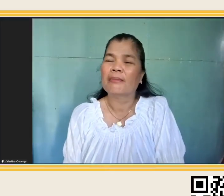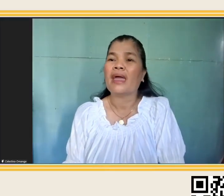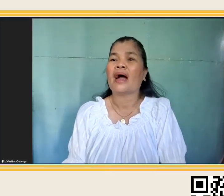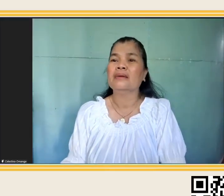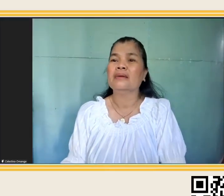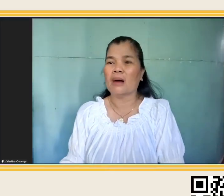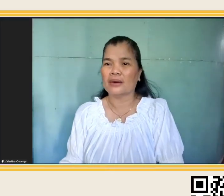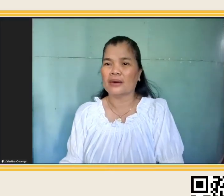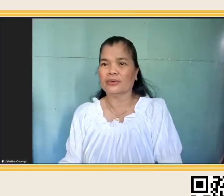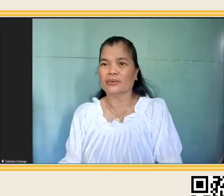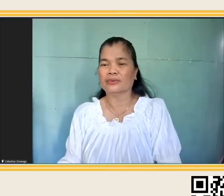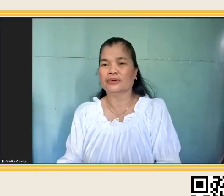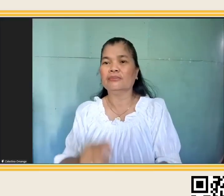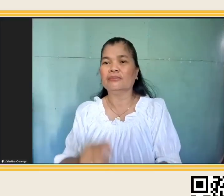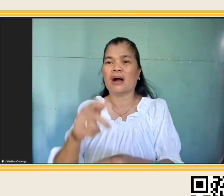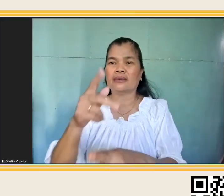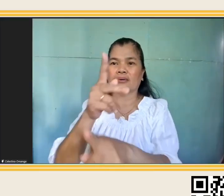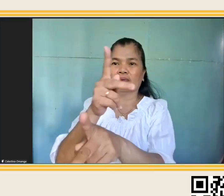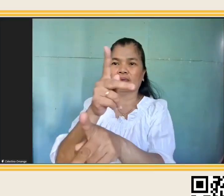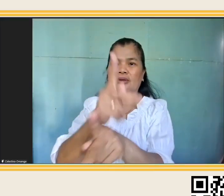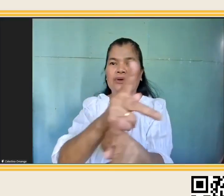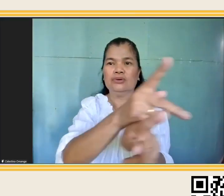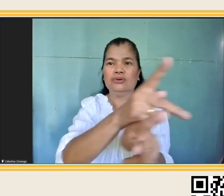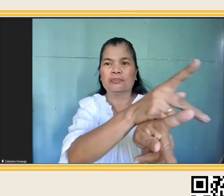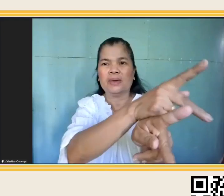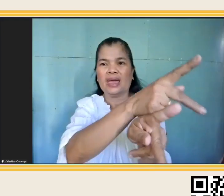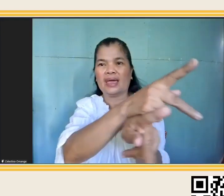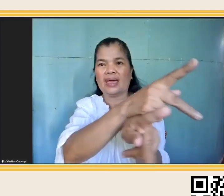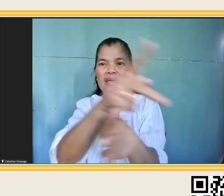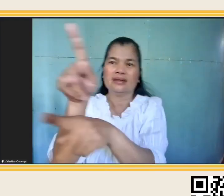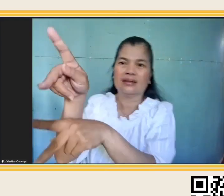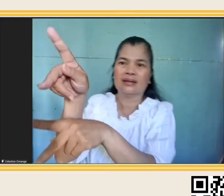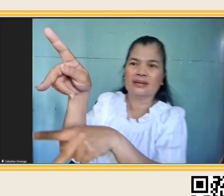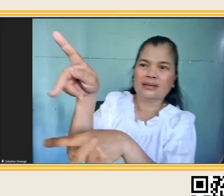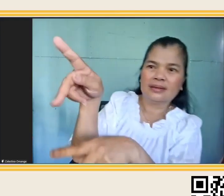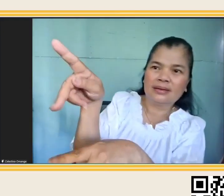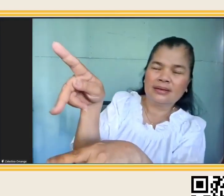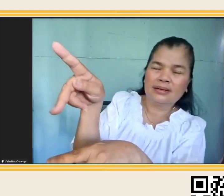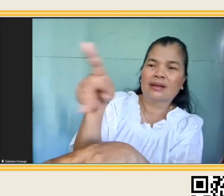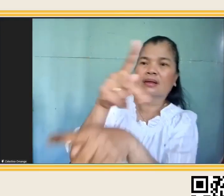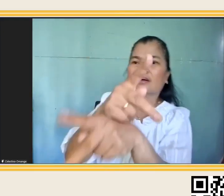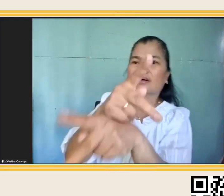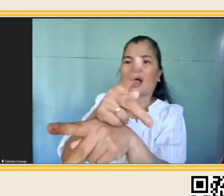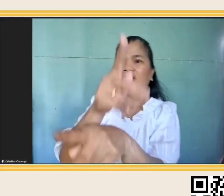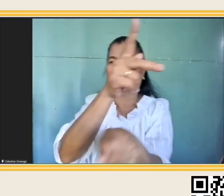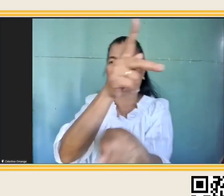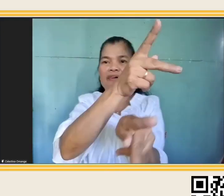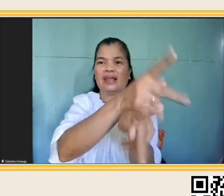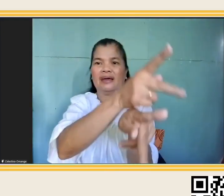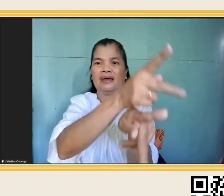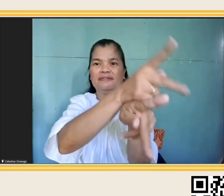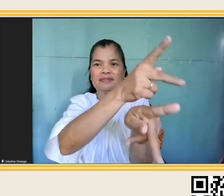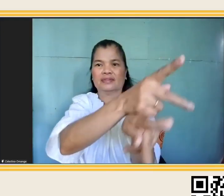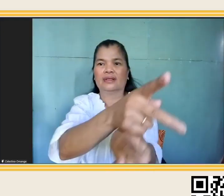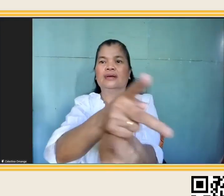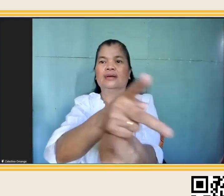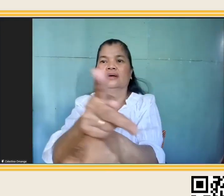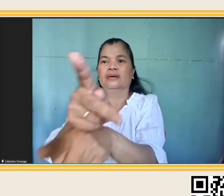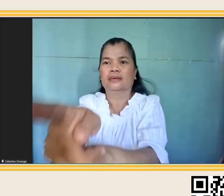next. May I borrow? Yung borrow. Yung P hand, right over left,